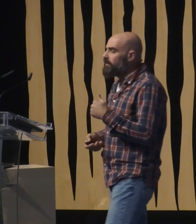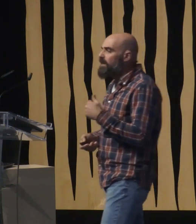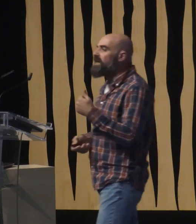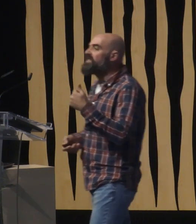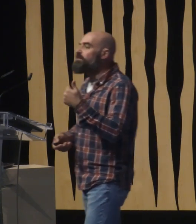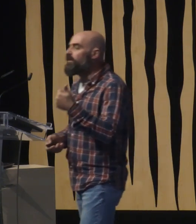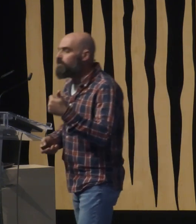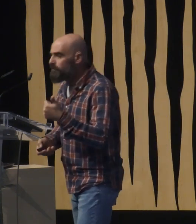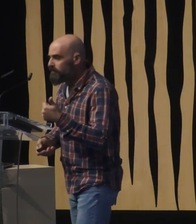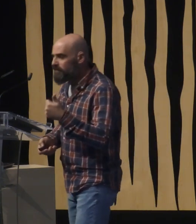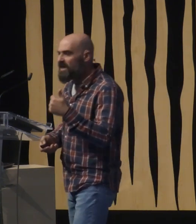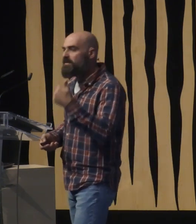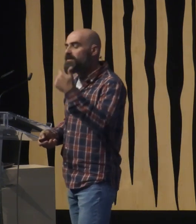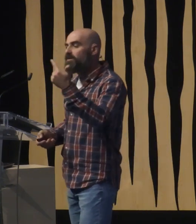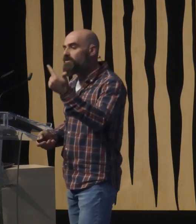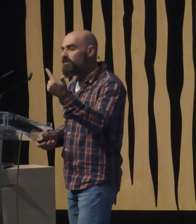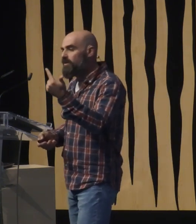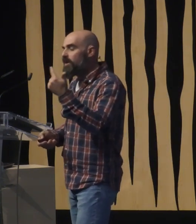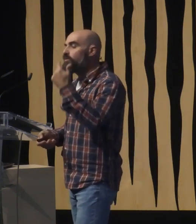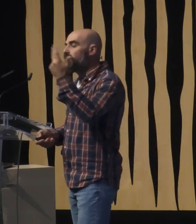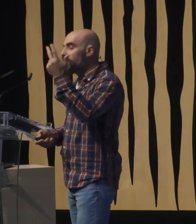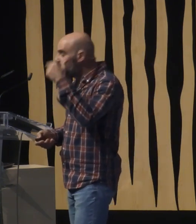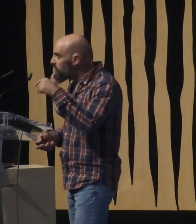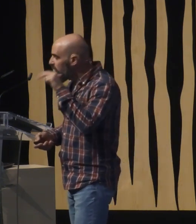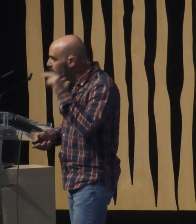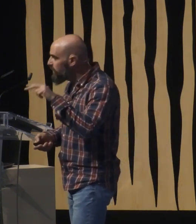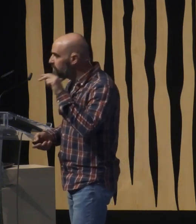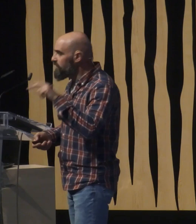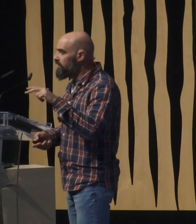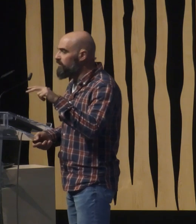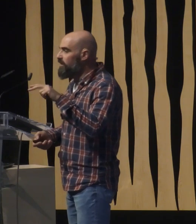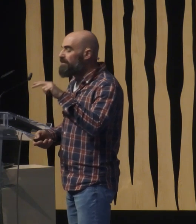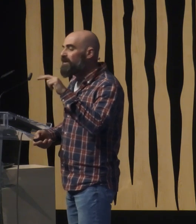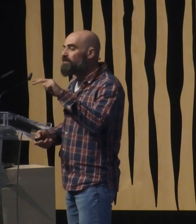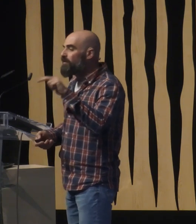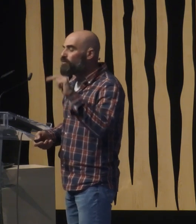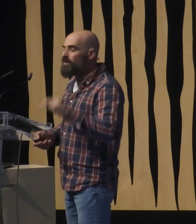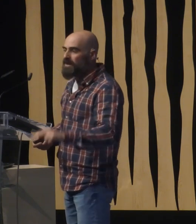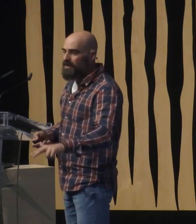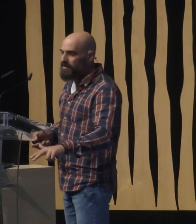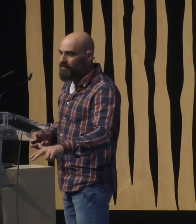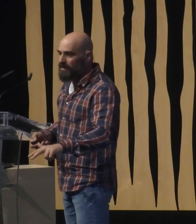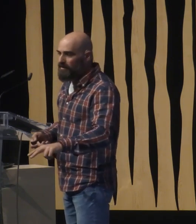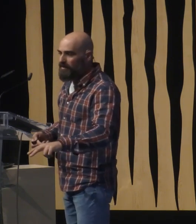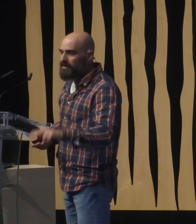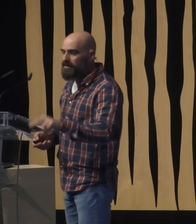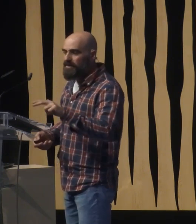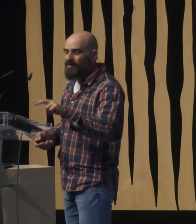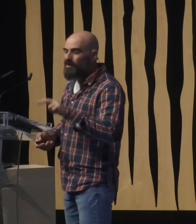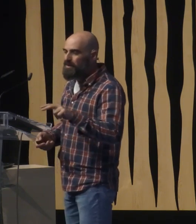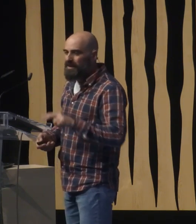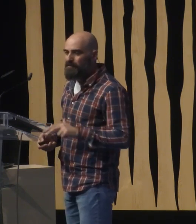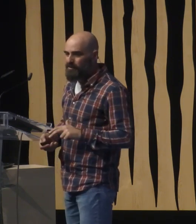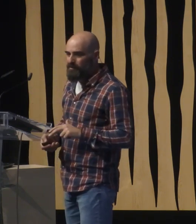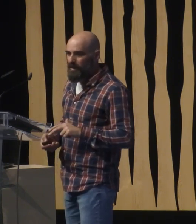en ¿qué me has llamado? ¿Qué me has dicho? Es una falta de respeto. Sí, lo es cierto. Pero en ese momento tú ya estás en Stallone. Si estás en Stallone